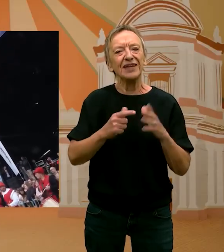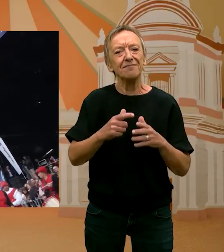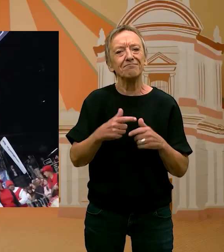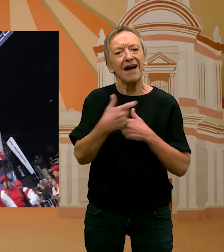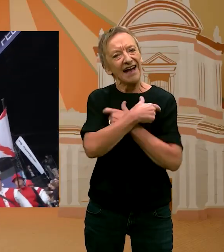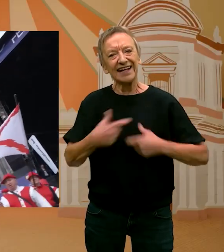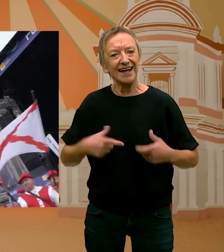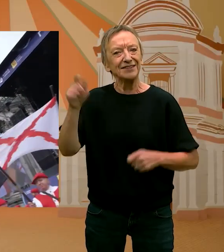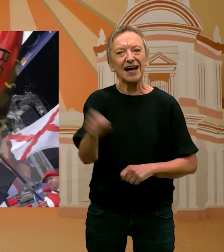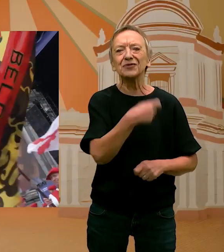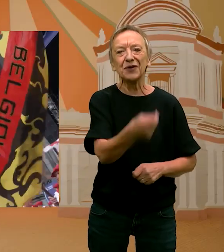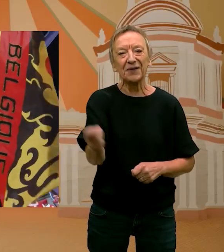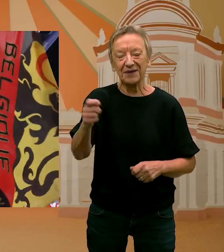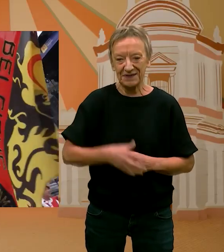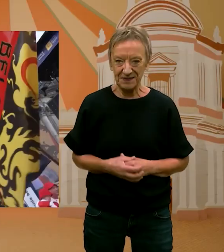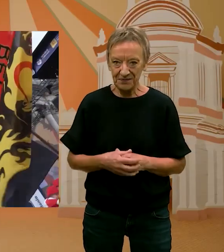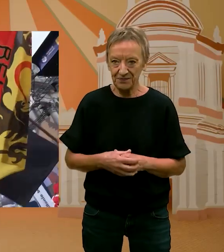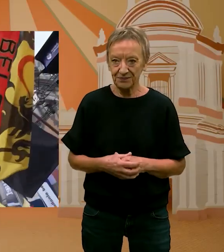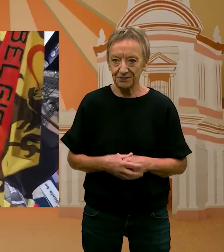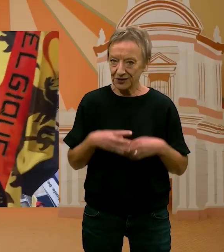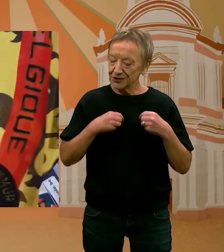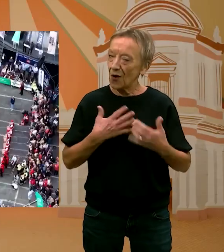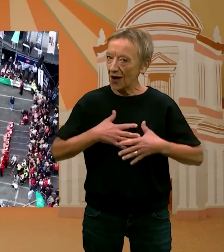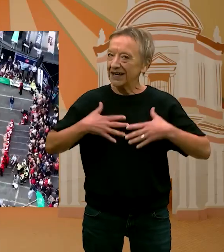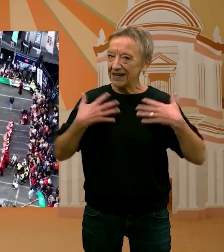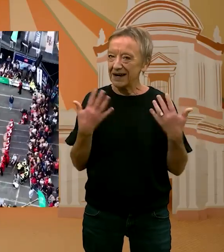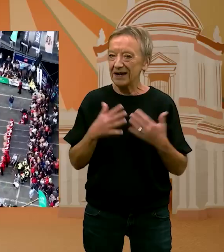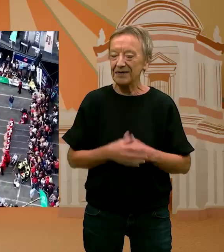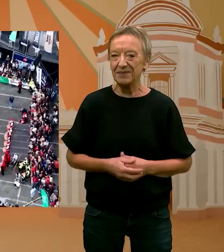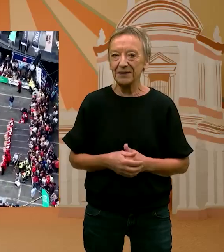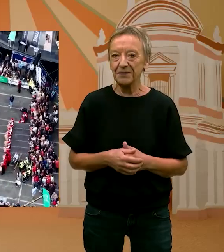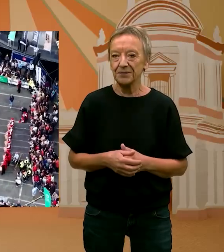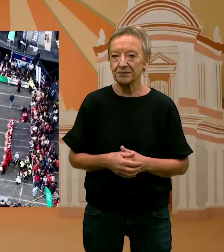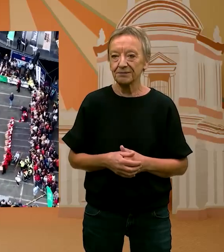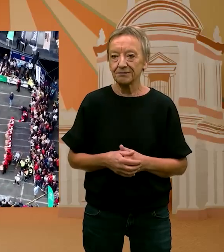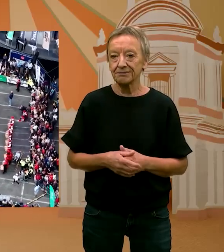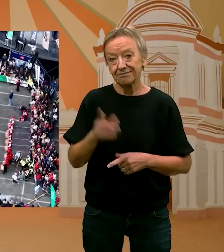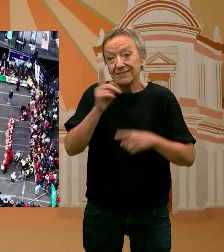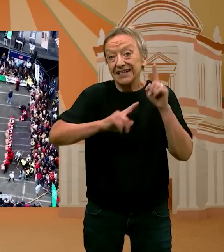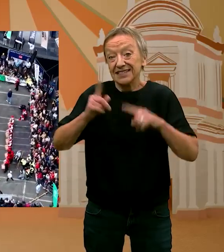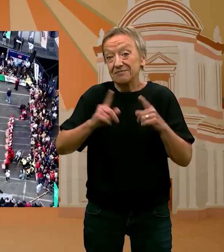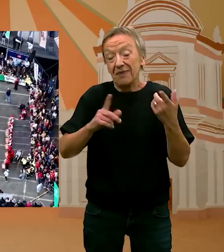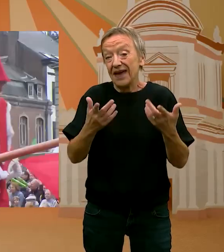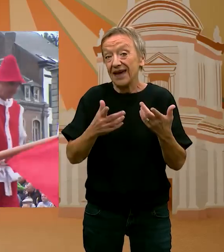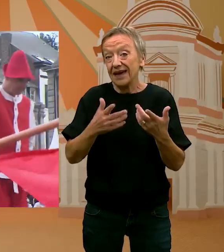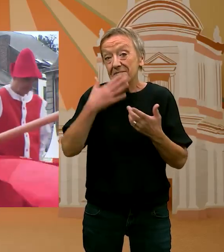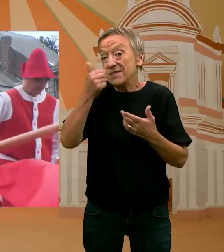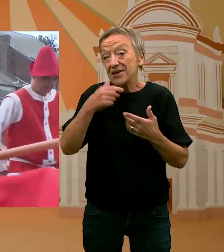c'est un sentiment très agréable. Et j'espère qu'ils vont donner le meilleur d'eux-mêmes. Et je dis toujours que le meilleur gagne. Oui, tout à fait. Alors